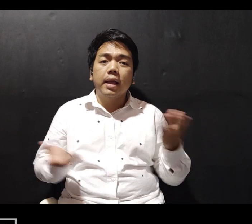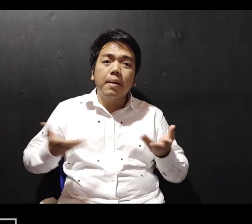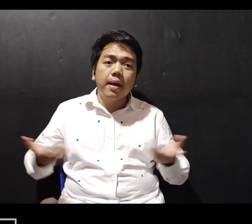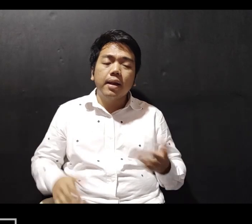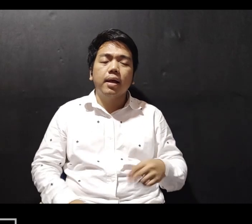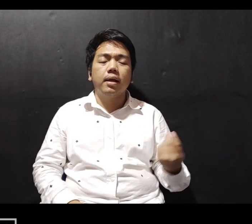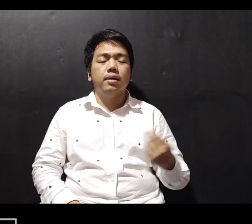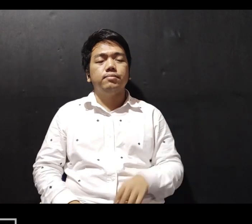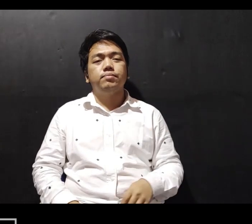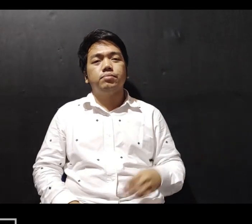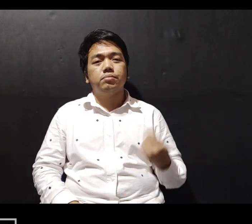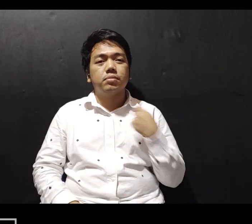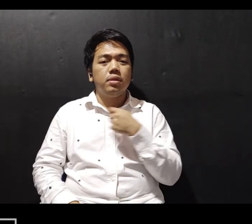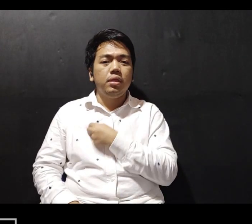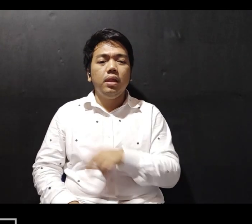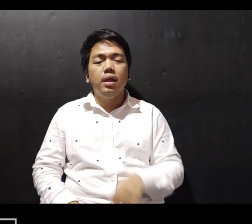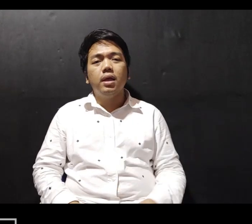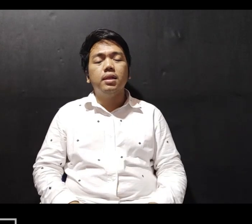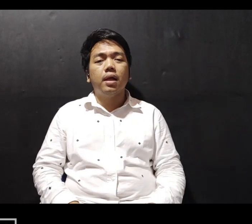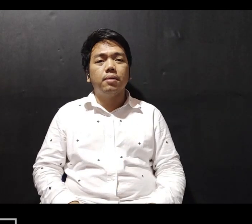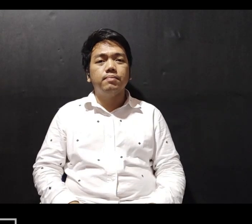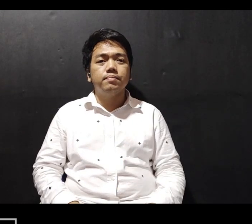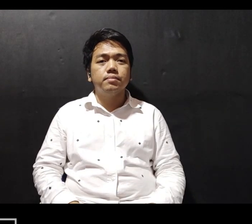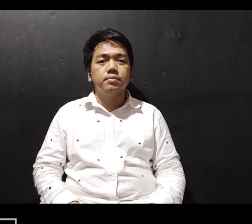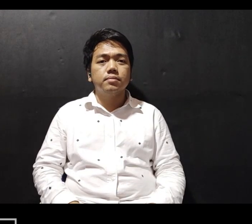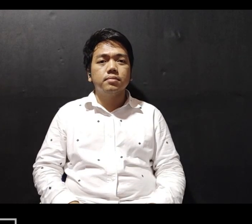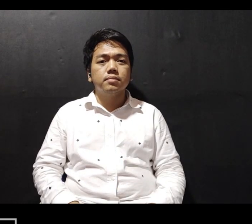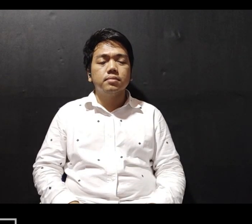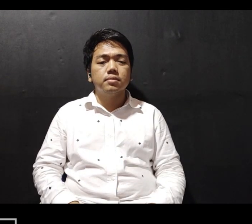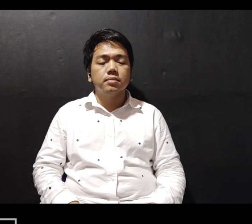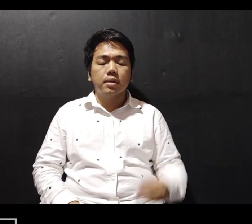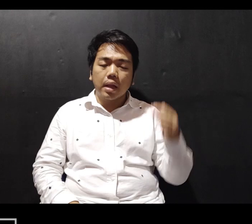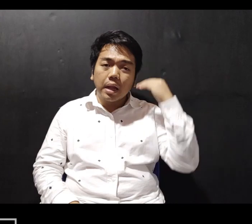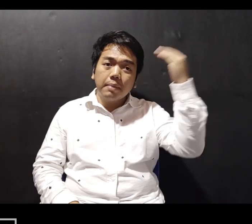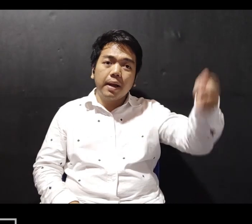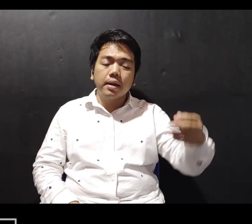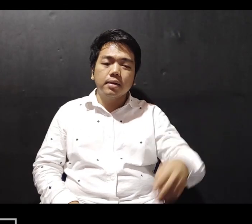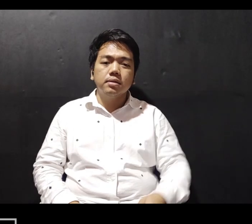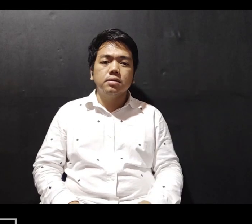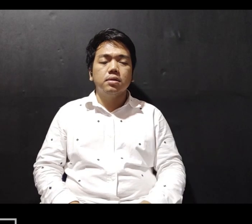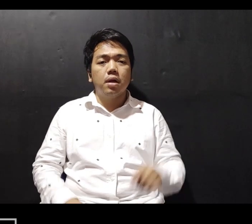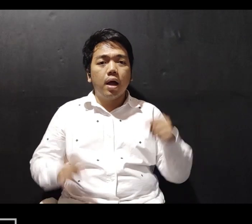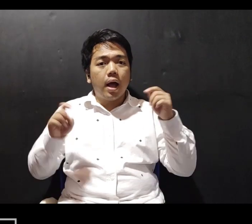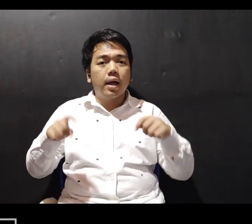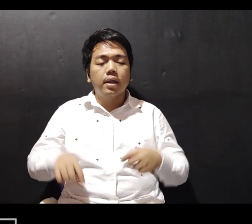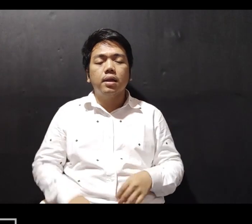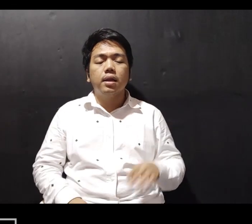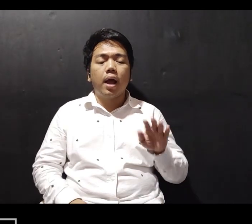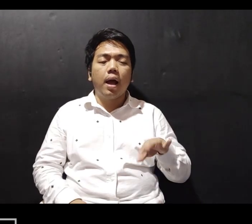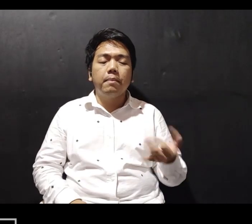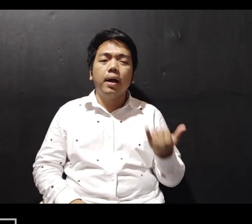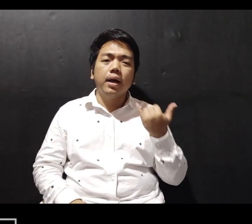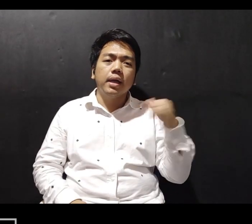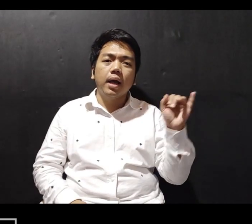kita. Oleh karena itu hari ini, suara Tuhan untuk Anda adalah apa yang kita harus